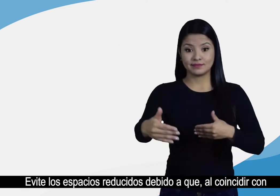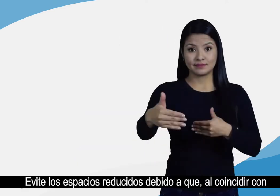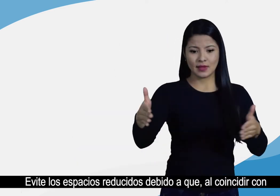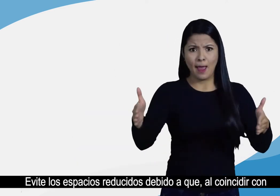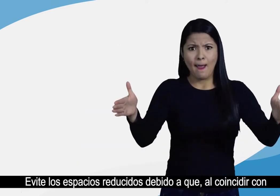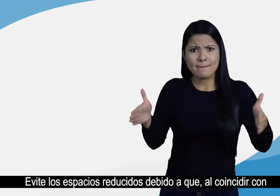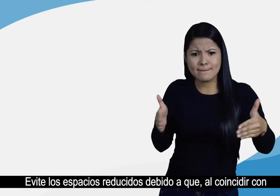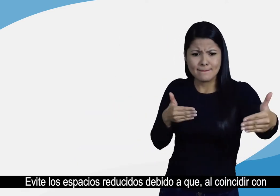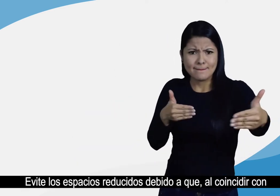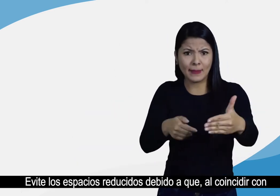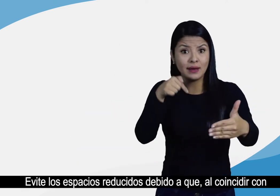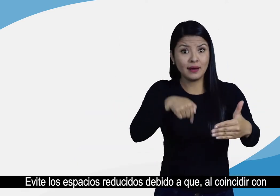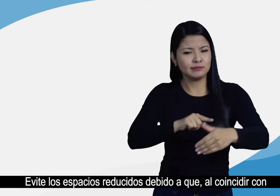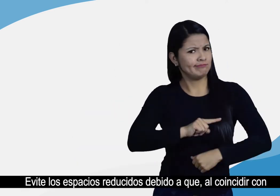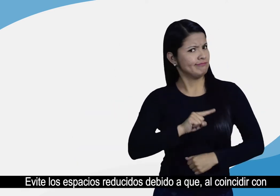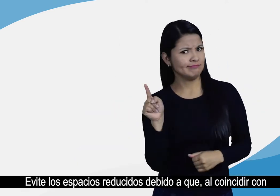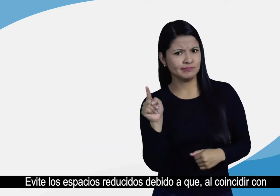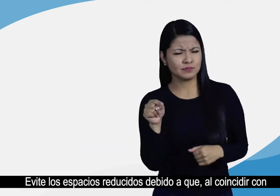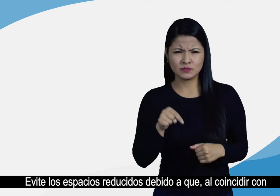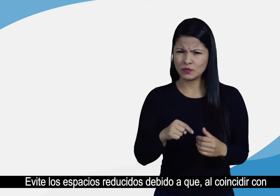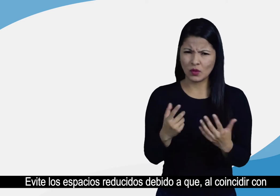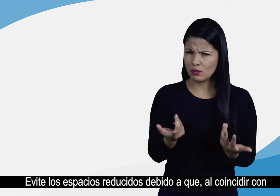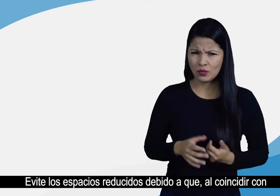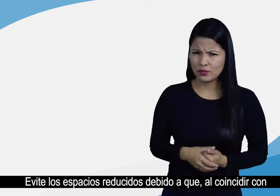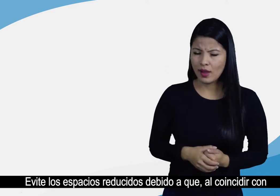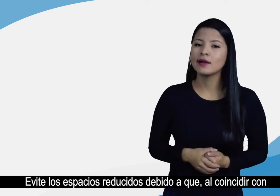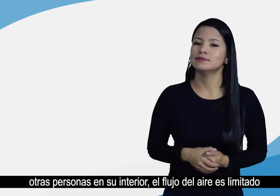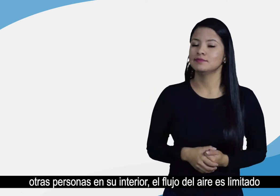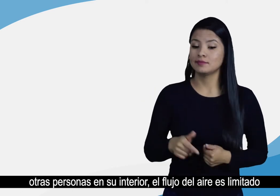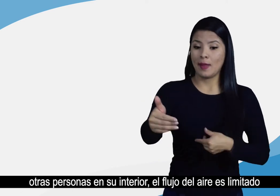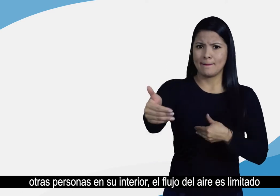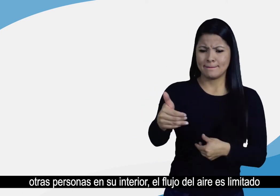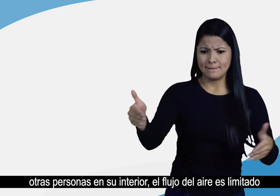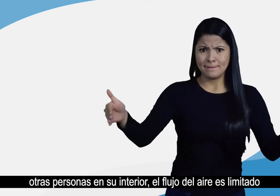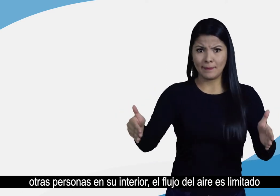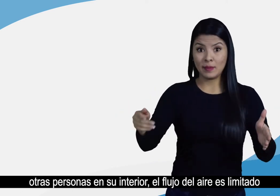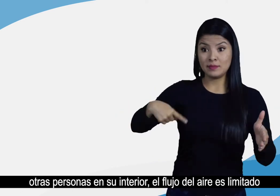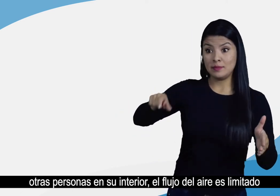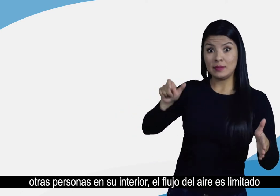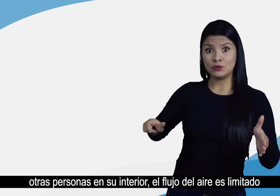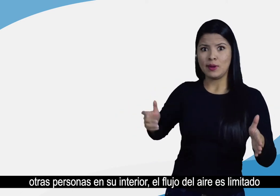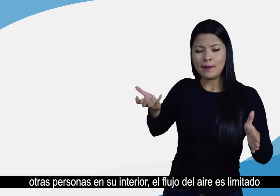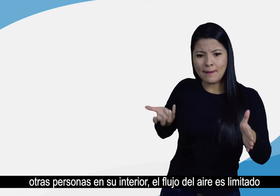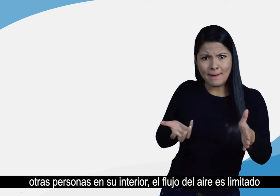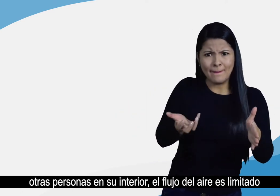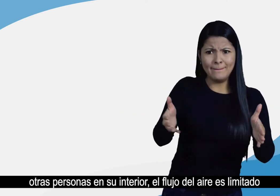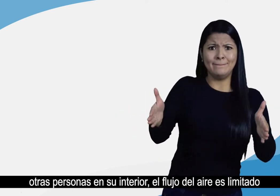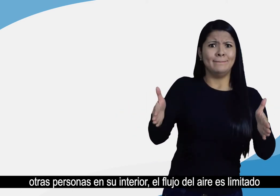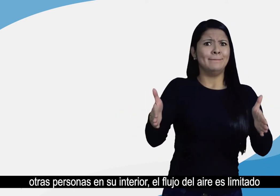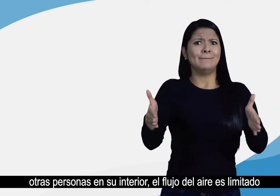Evite los espacios reducidos, debido a que, al coincidir con otras personas en su interior, el flujo de aire es limitado.